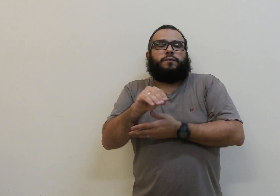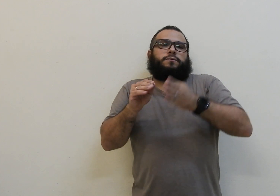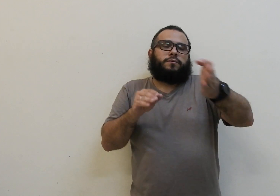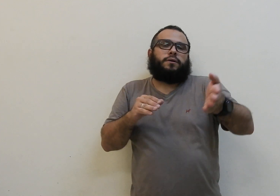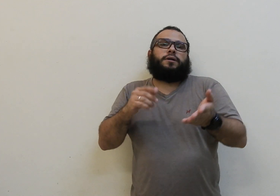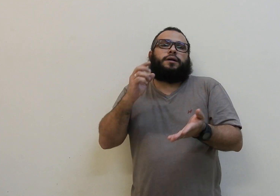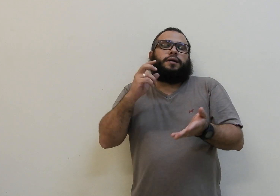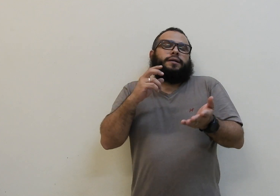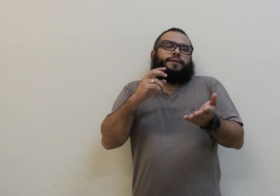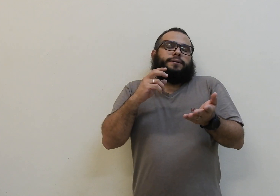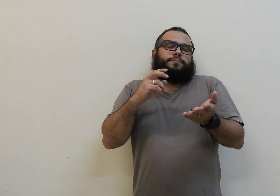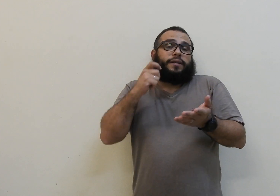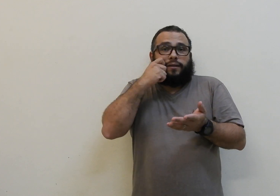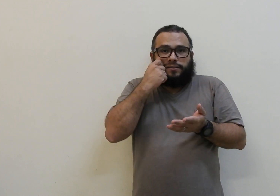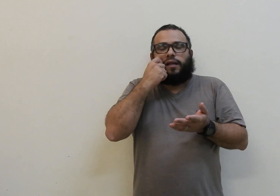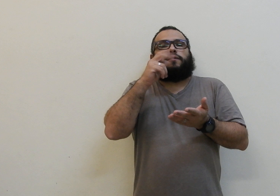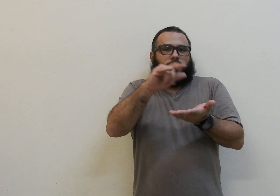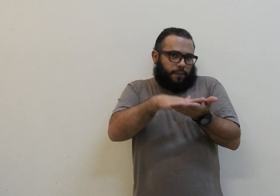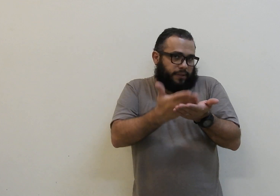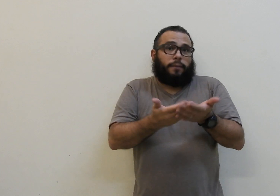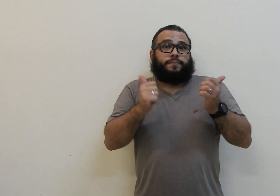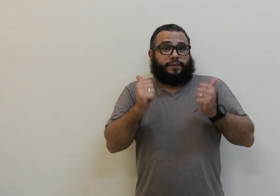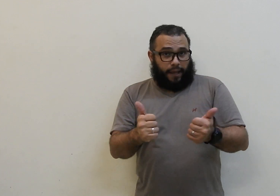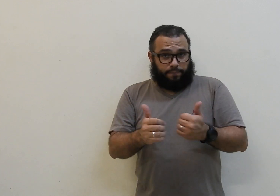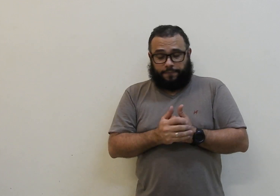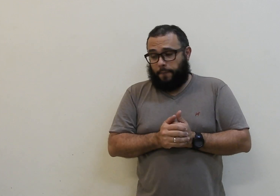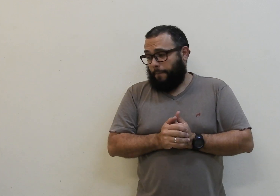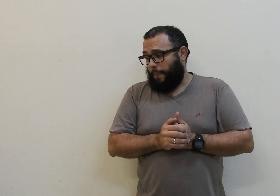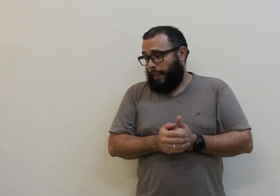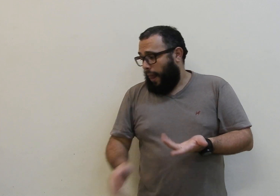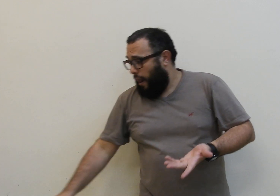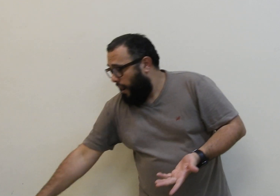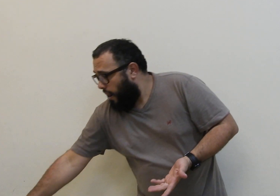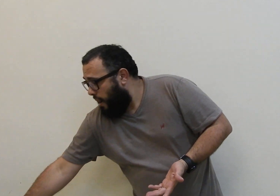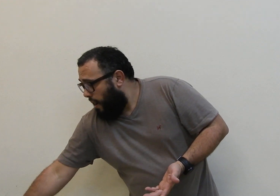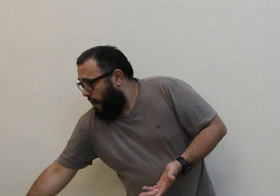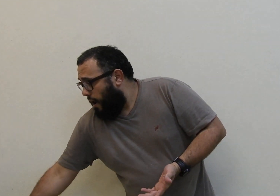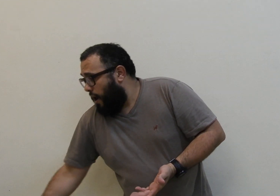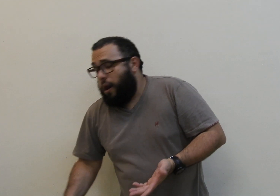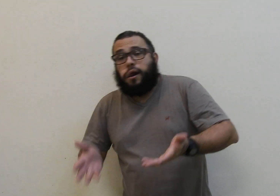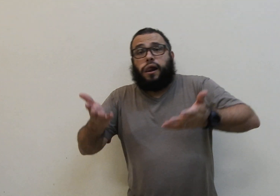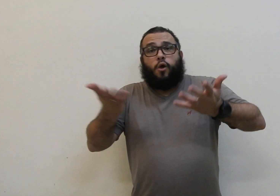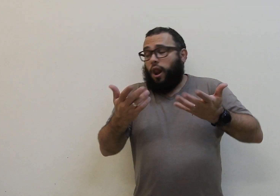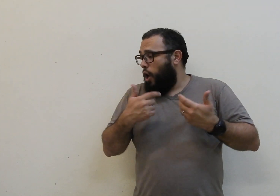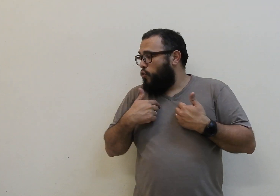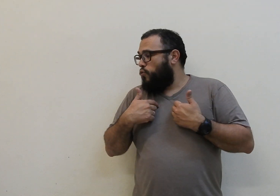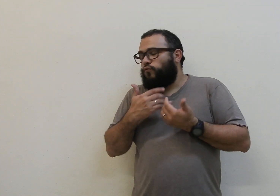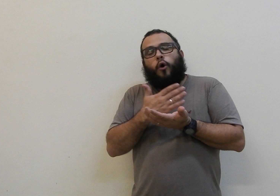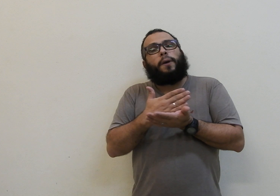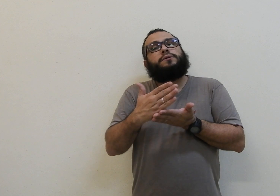forma tranquila, né, mais devagar. A Maitê vai fazendo a interpretação, a Alexandra vai contribuindo e assim